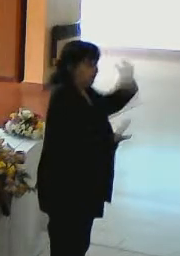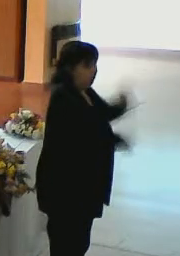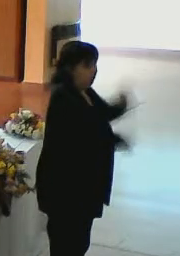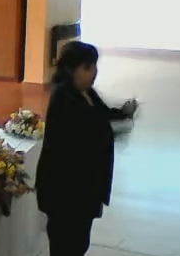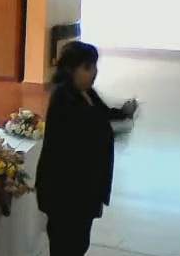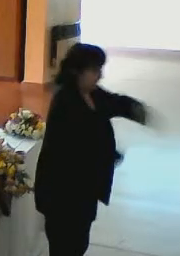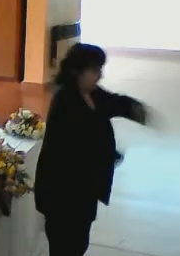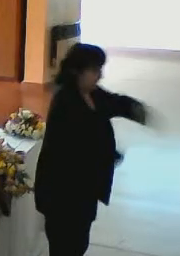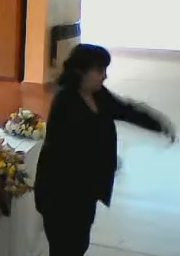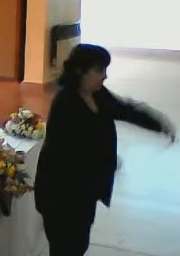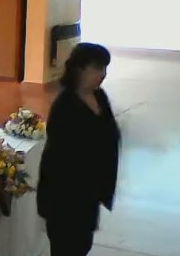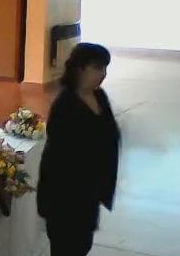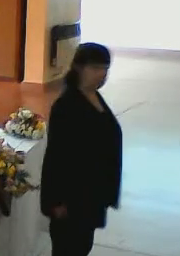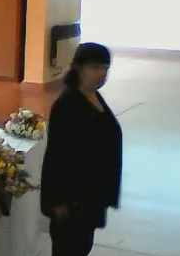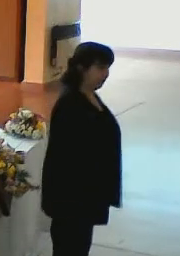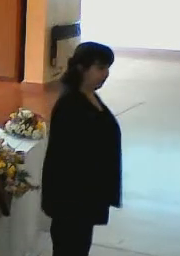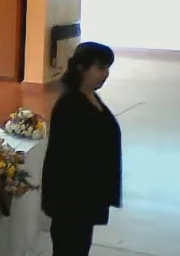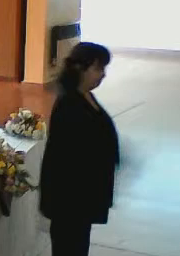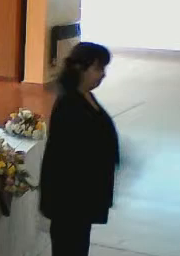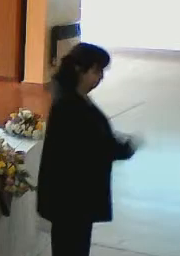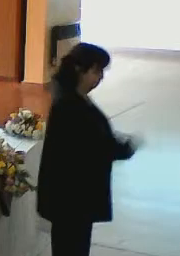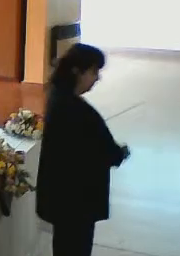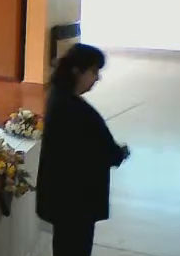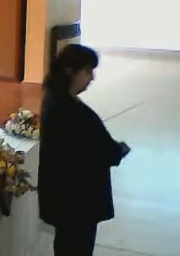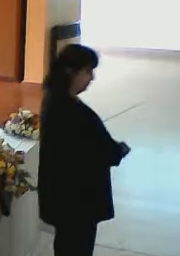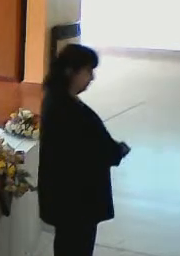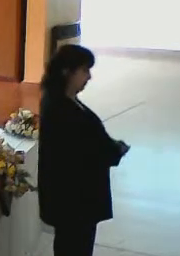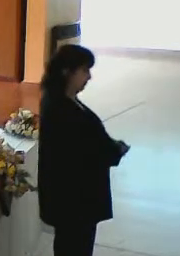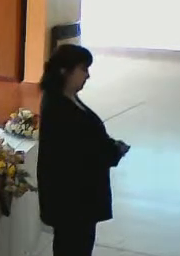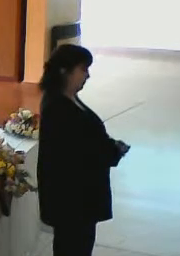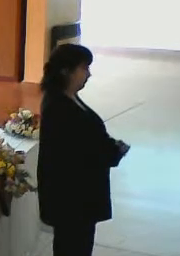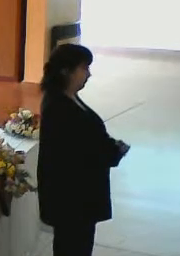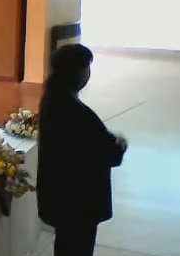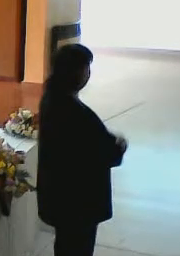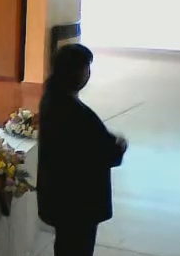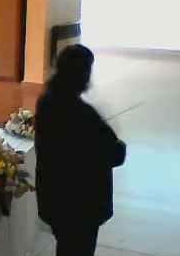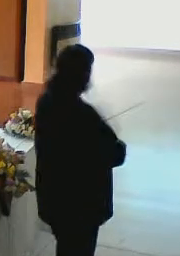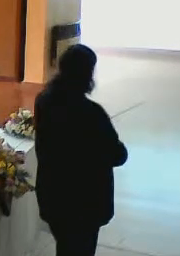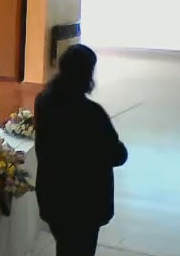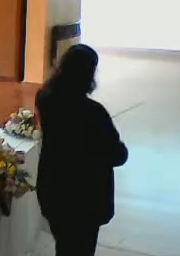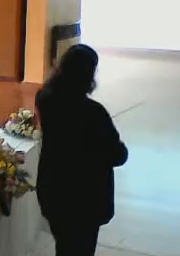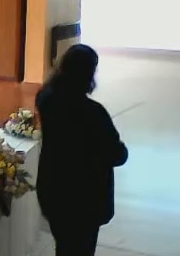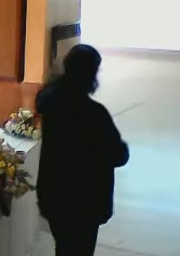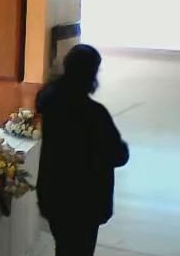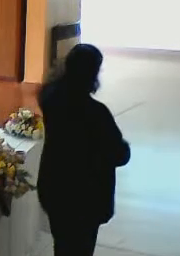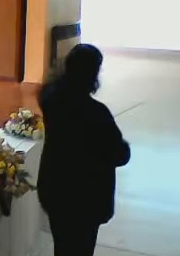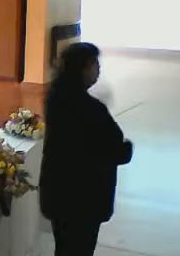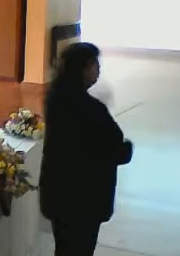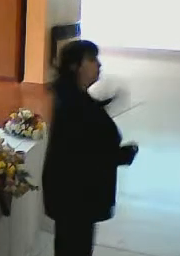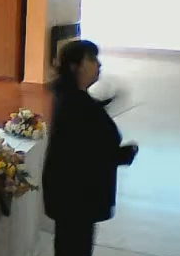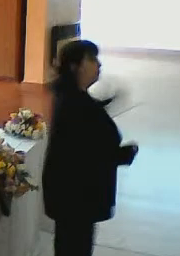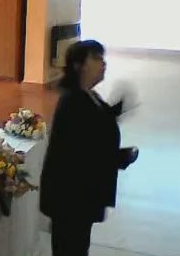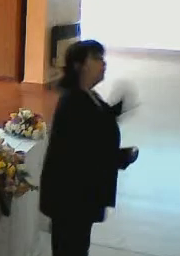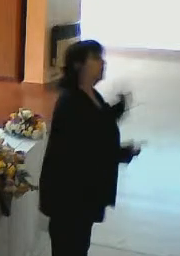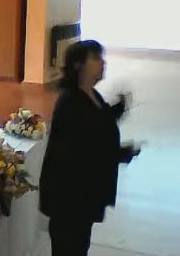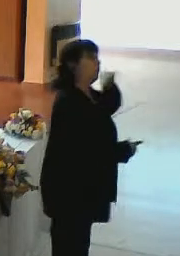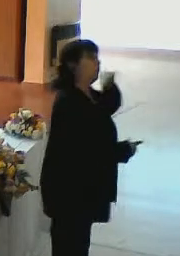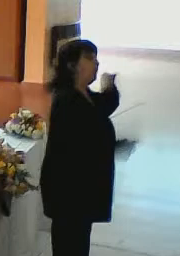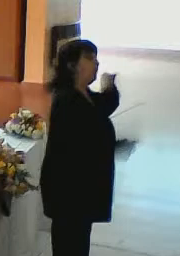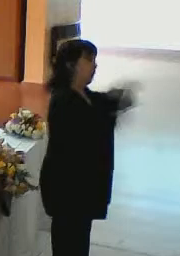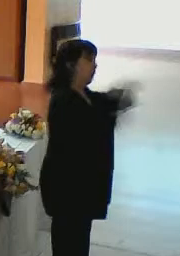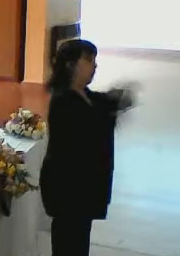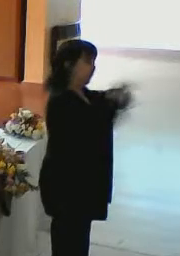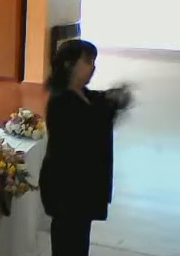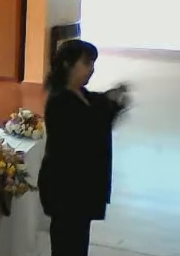caminar. La próxima. Estos son muy importantes y son los signos de alerta del lenguaje y de la